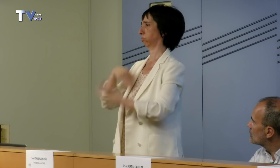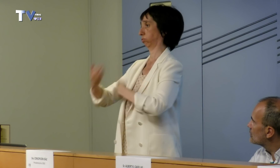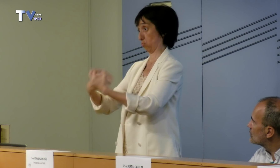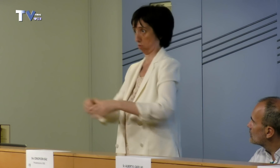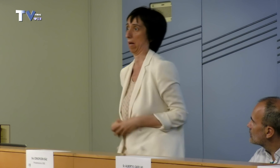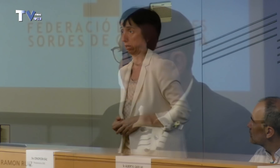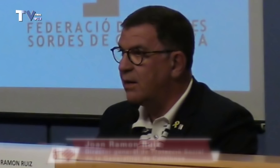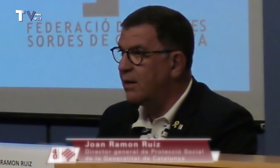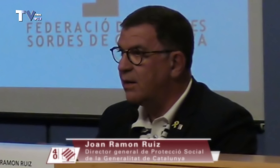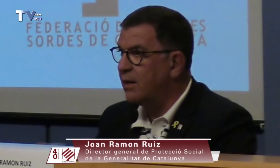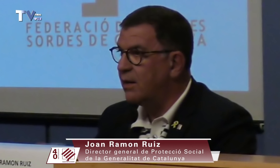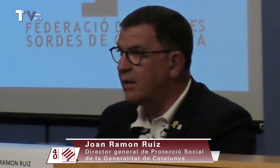pels serveis.